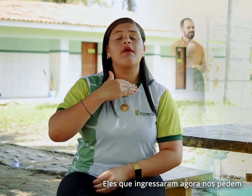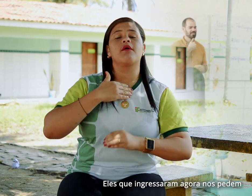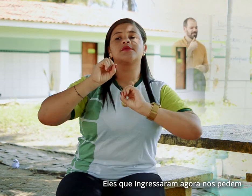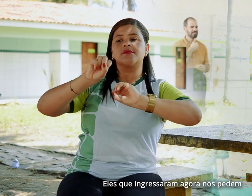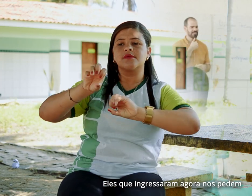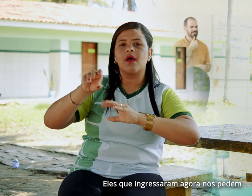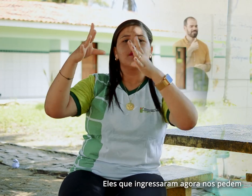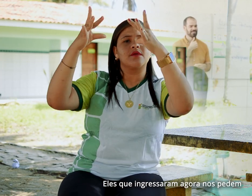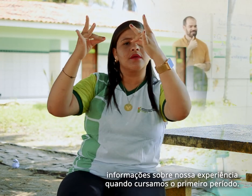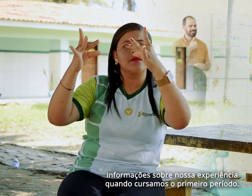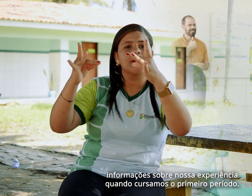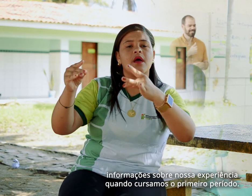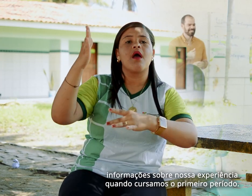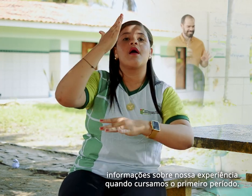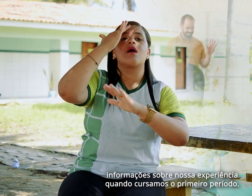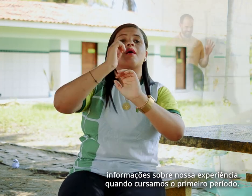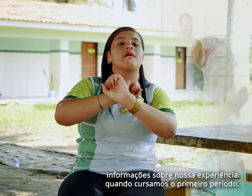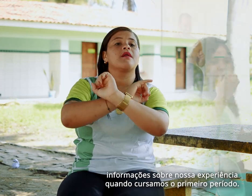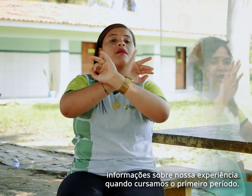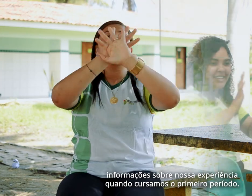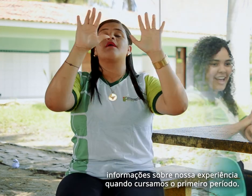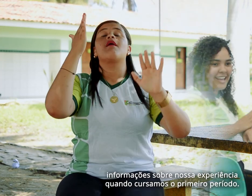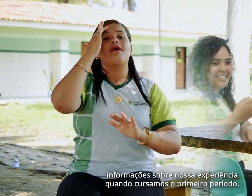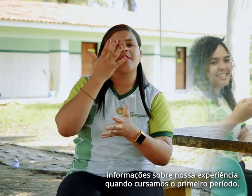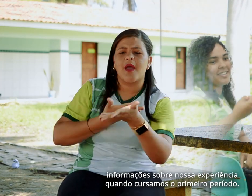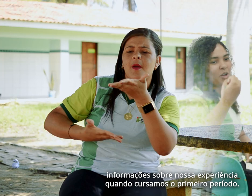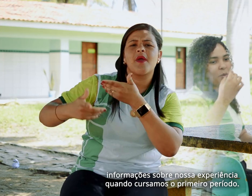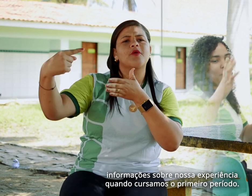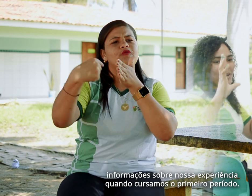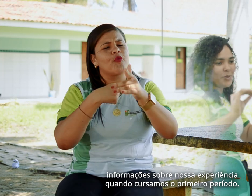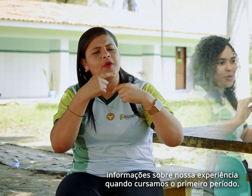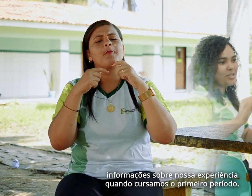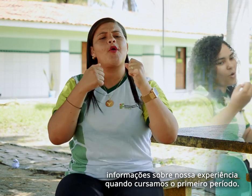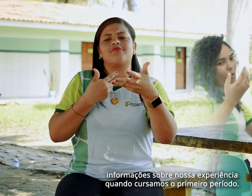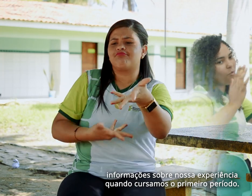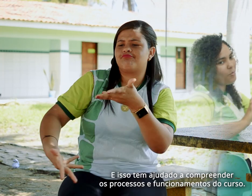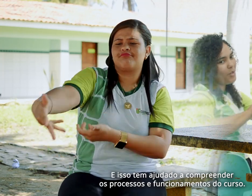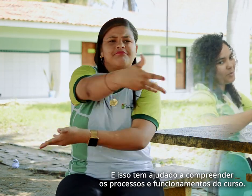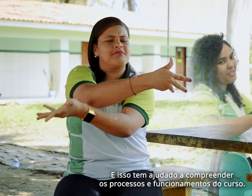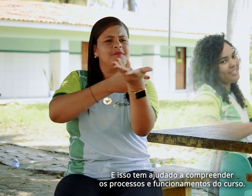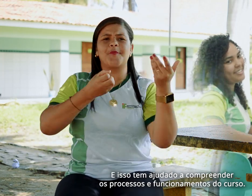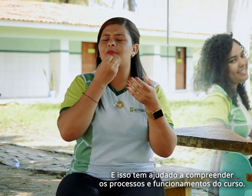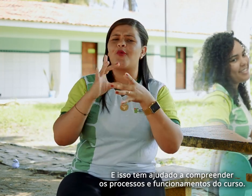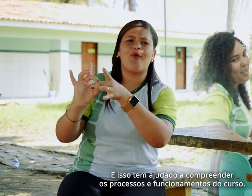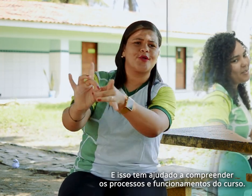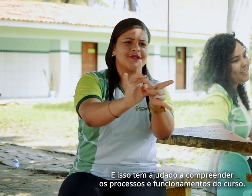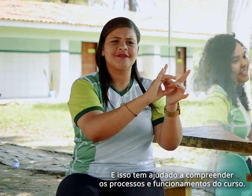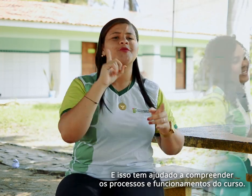ingressaram agora nos pedem informações sobre nossa experiência, quando cursamos o primeiro período. E isso nos tem ajudado a compreender os